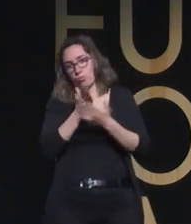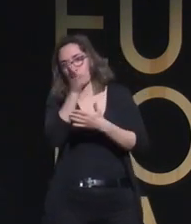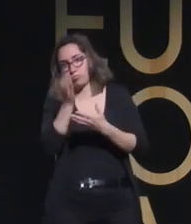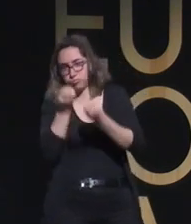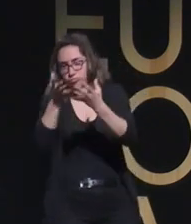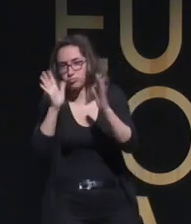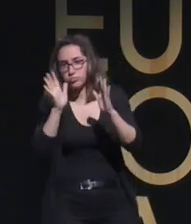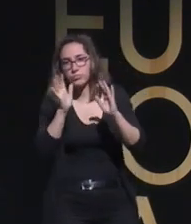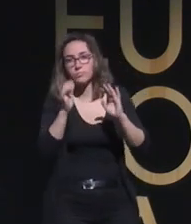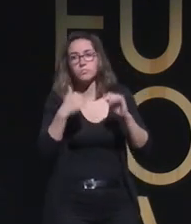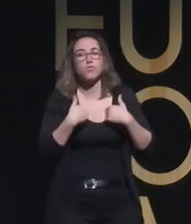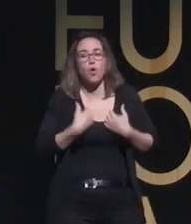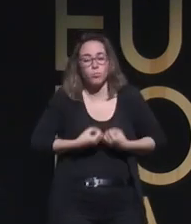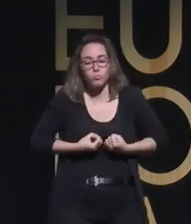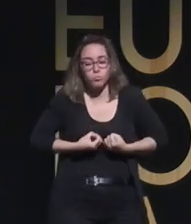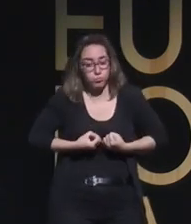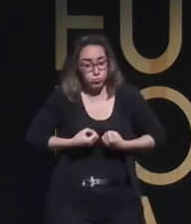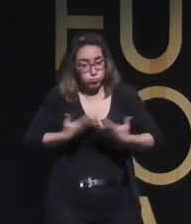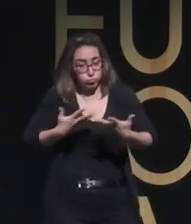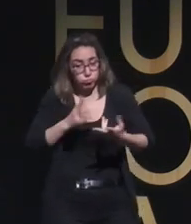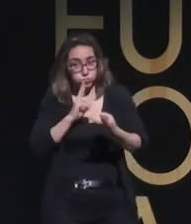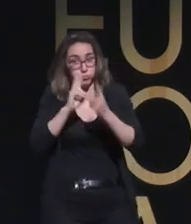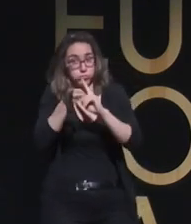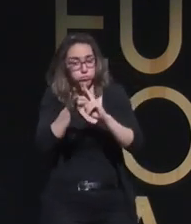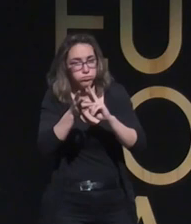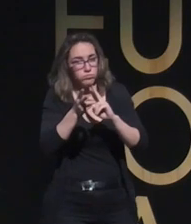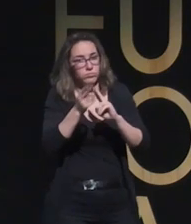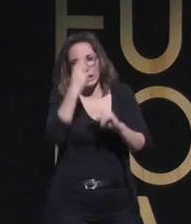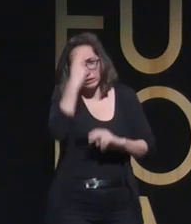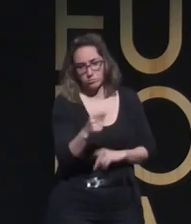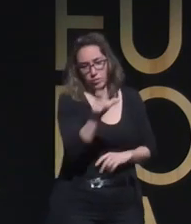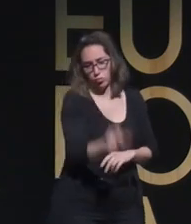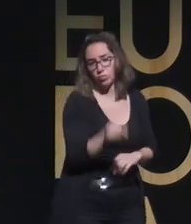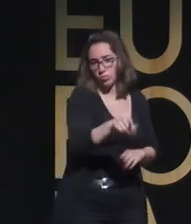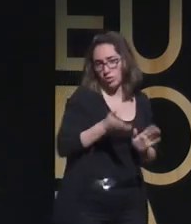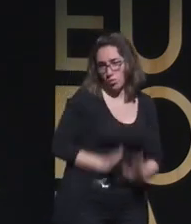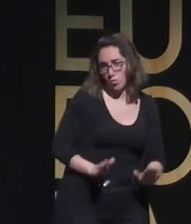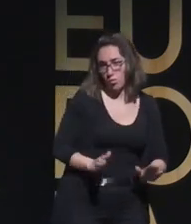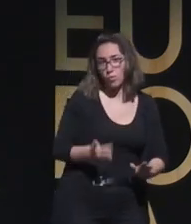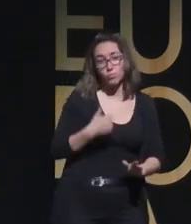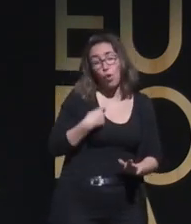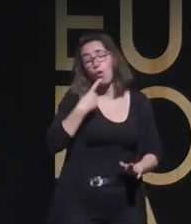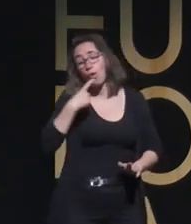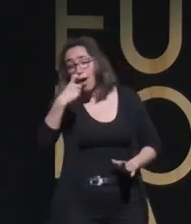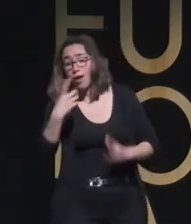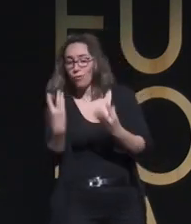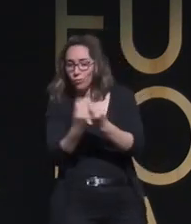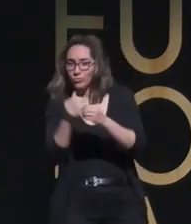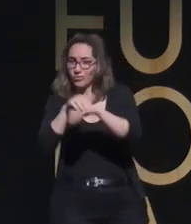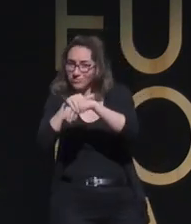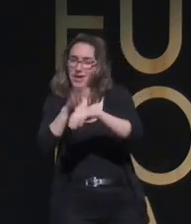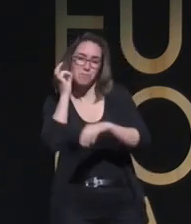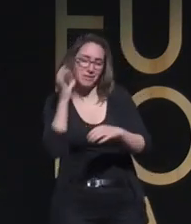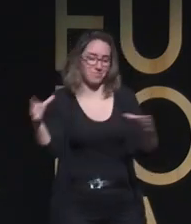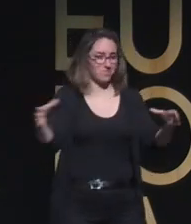Pero a mí lo que me nace así, las tripas, lo primero que me han dicho, respétale. Yo en todo caso le diría, a mí me gustaría que estuvieran tus amigas para que estés con amigas, porque ya